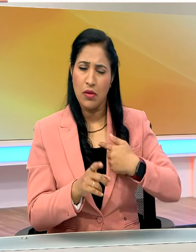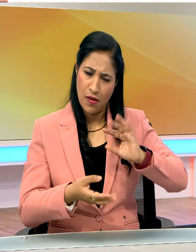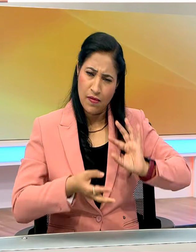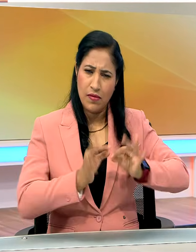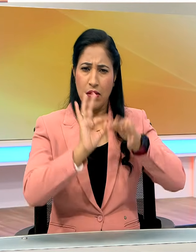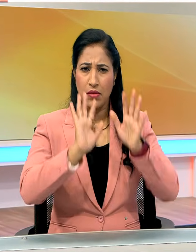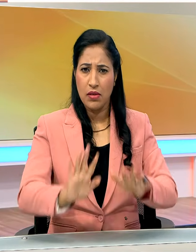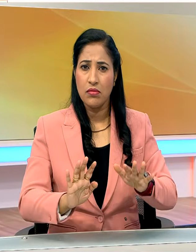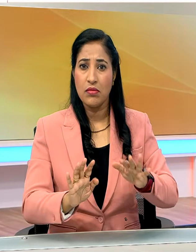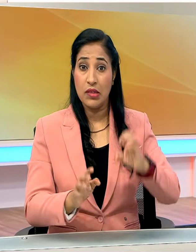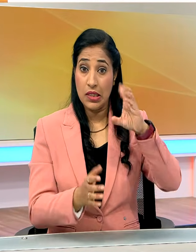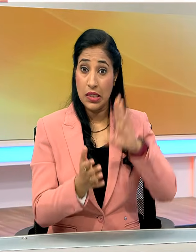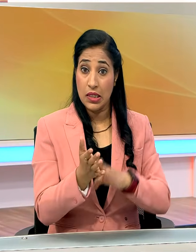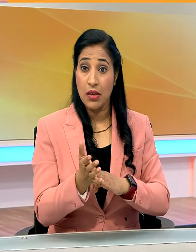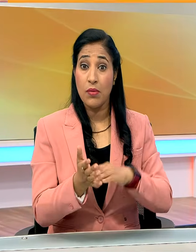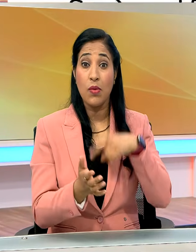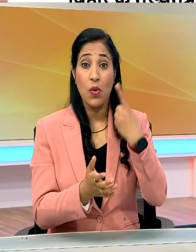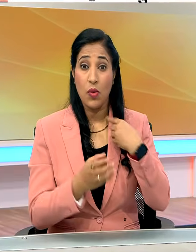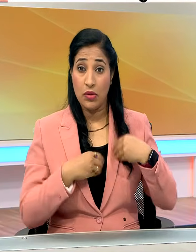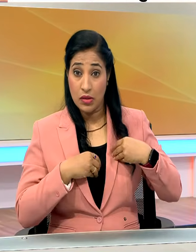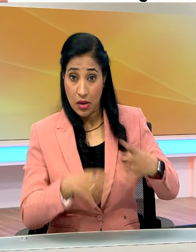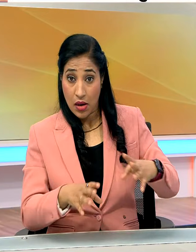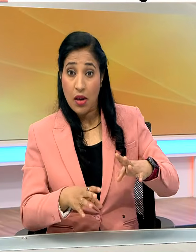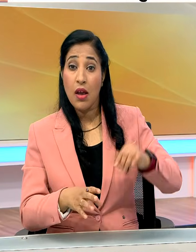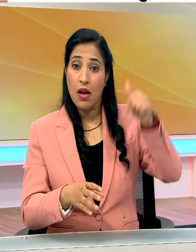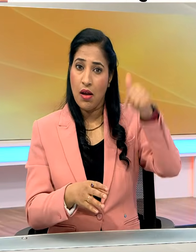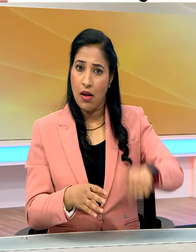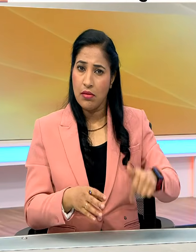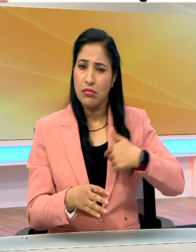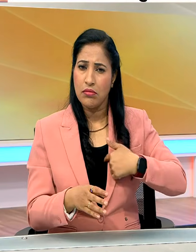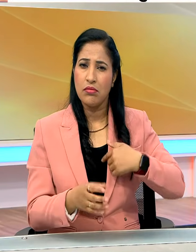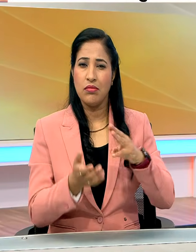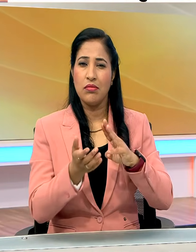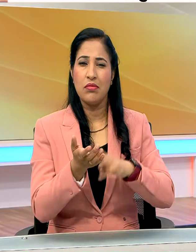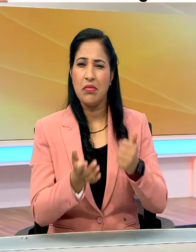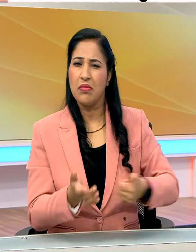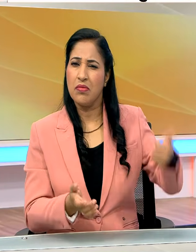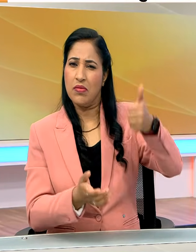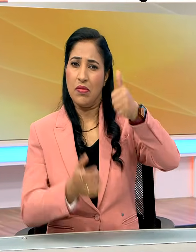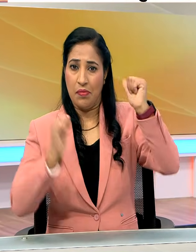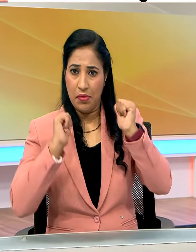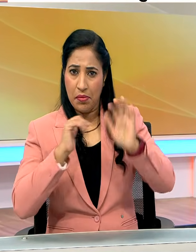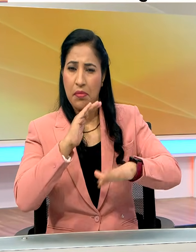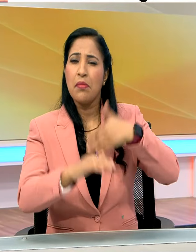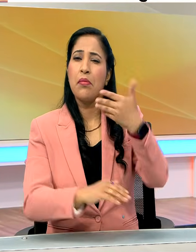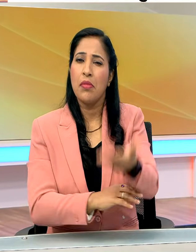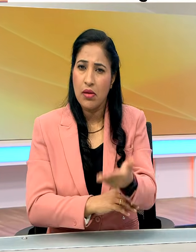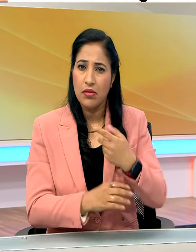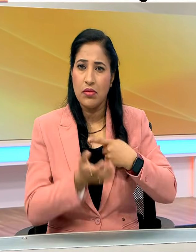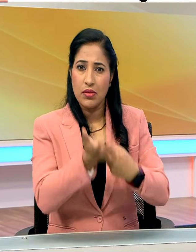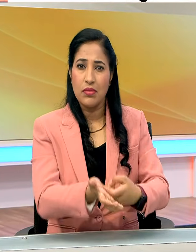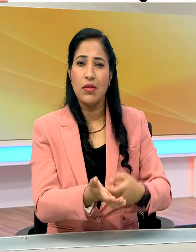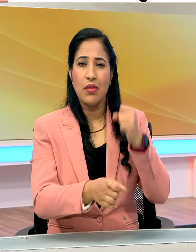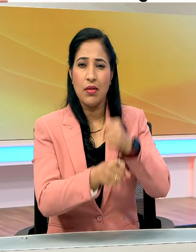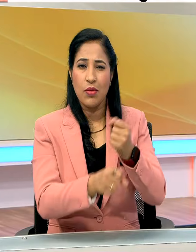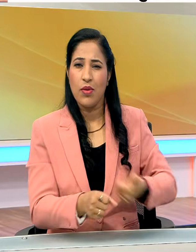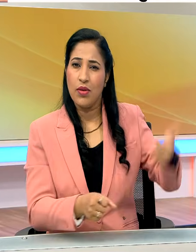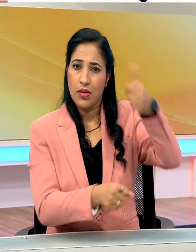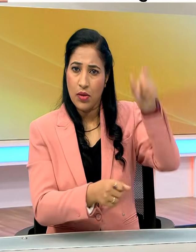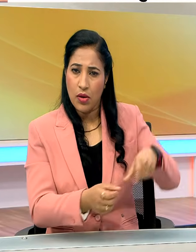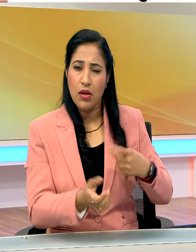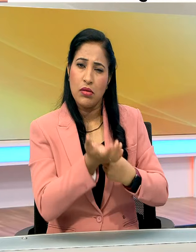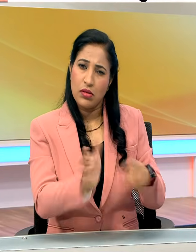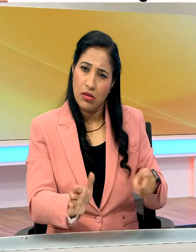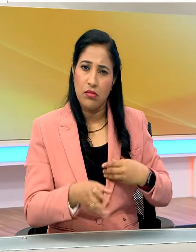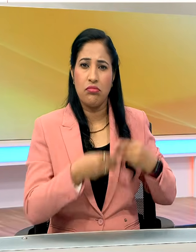किया था कि अब मुख्यमंत्री का पद छोड़ देंगे और इसलिए आज मंत्रिमंडल की बैठक के बाद माननीय राज्यपाल से मिलकर उन्हें इस्तीफा सौंप